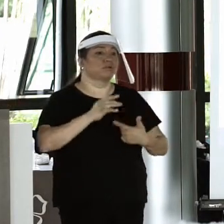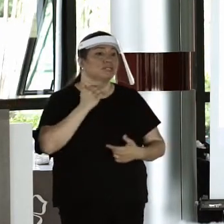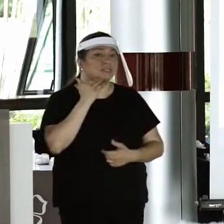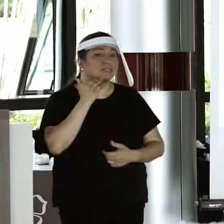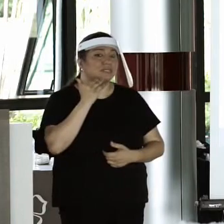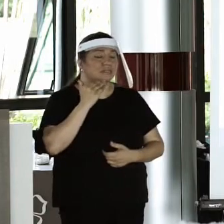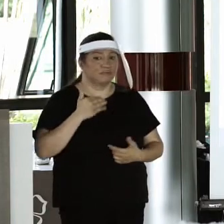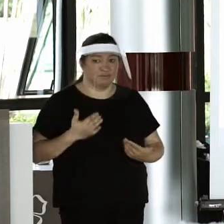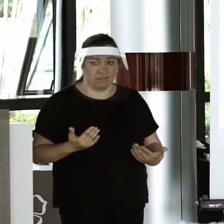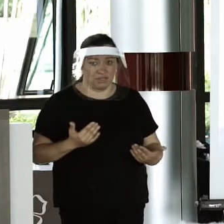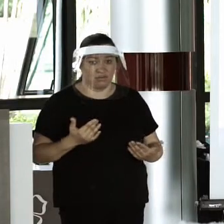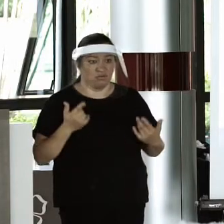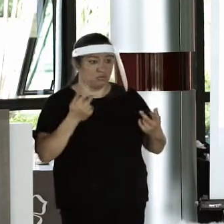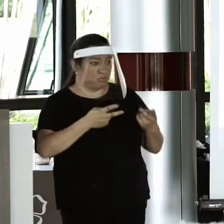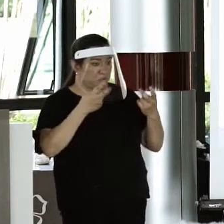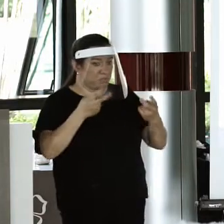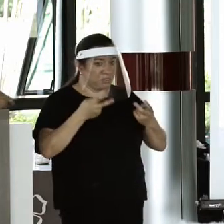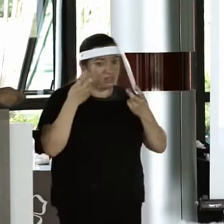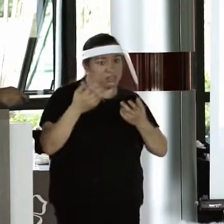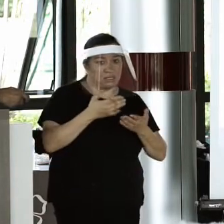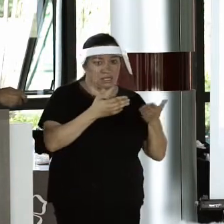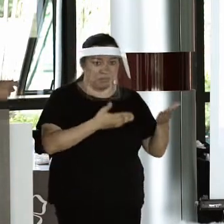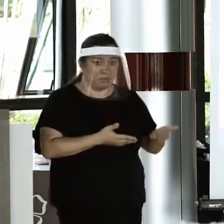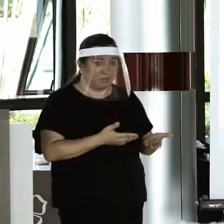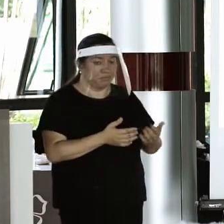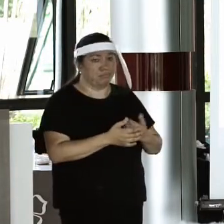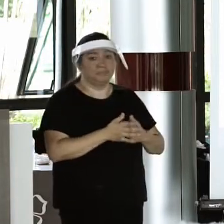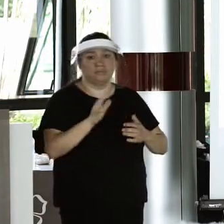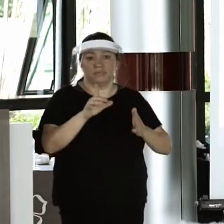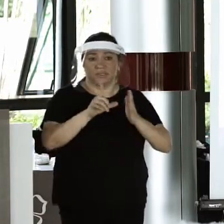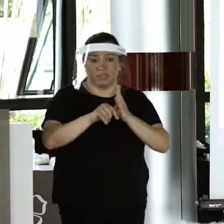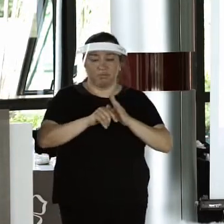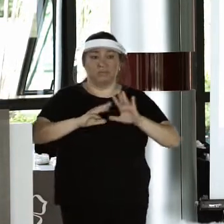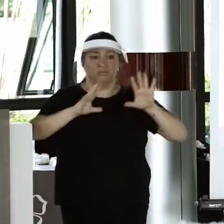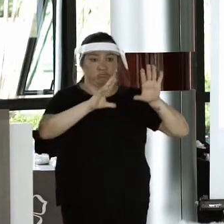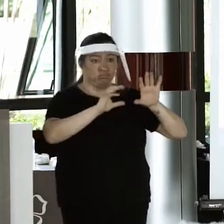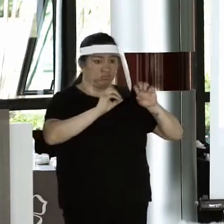90 minutos, já não estou enxergando muita coisa. Depois, foi